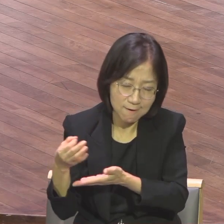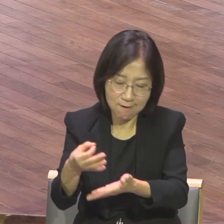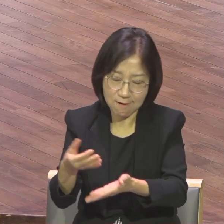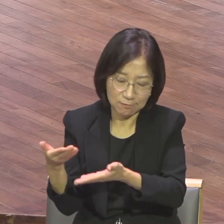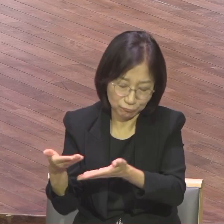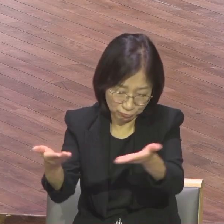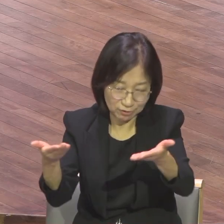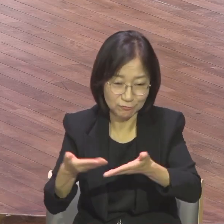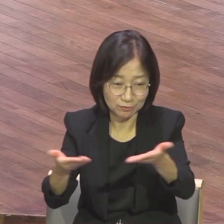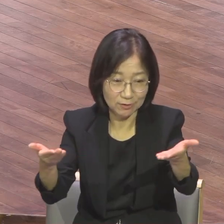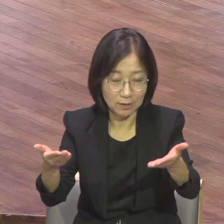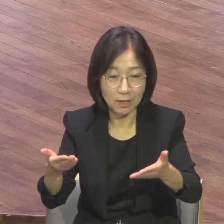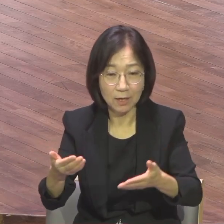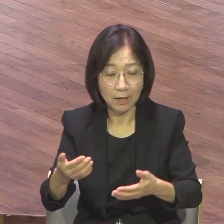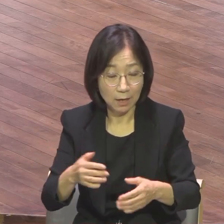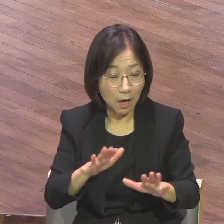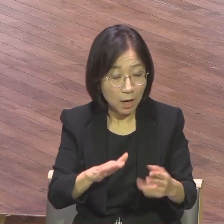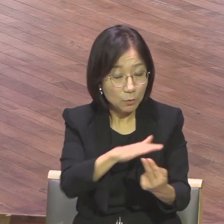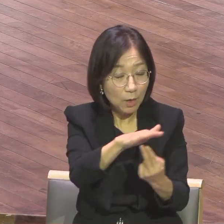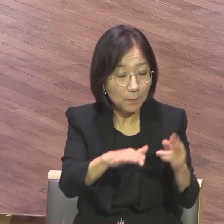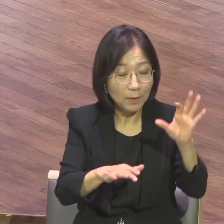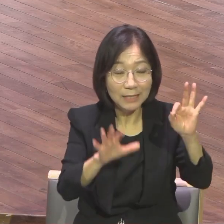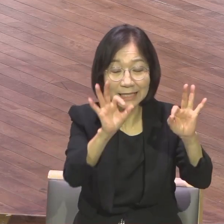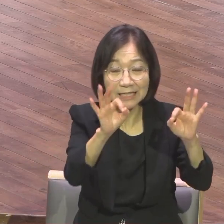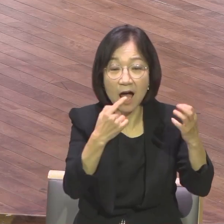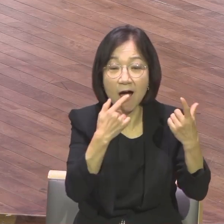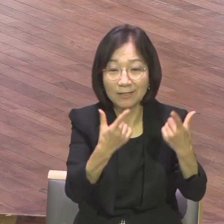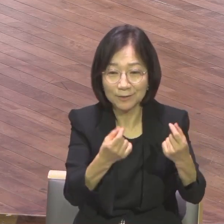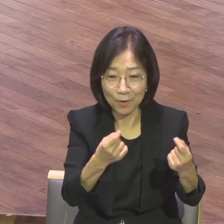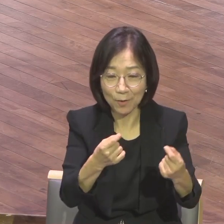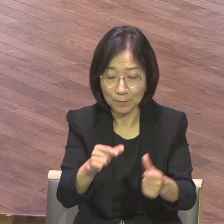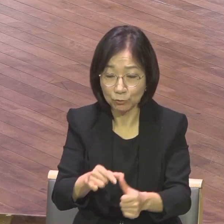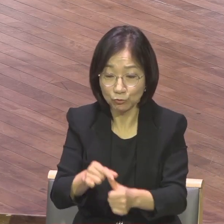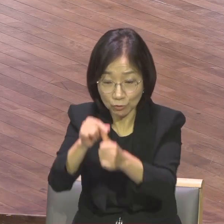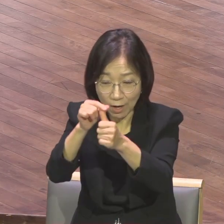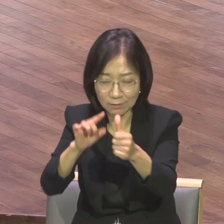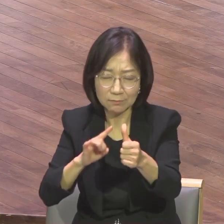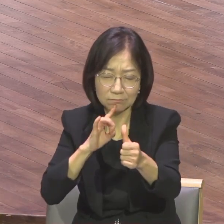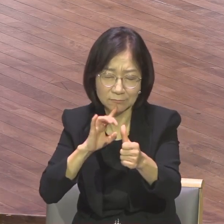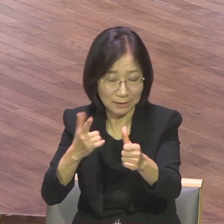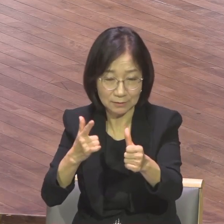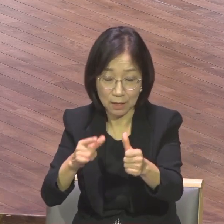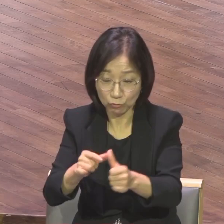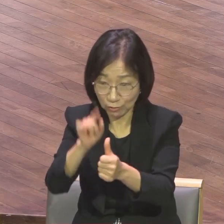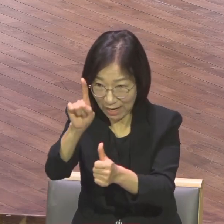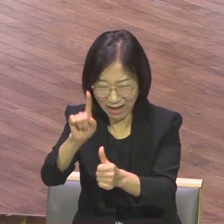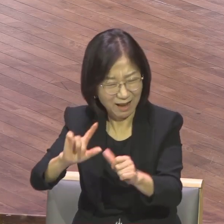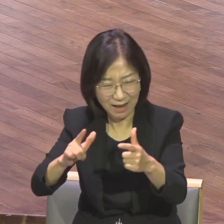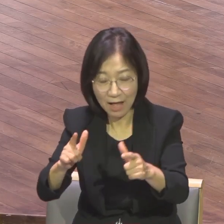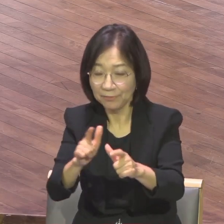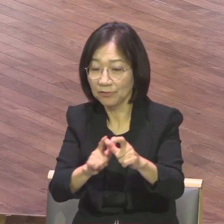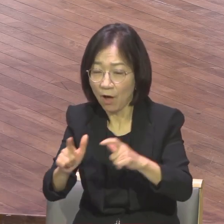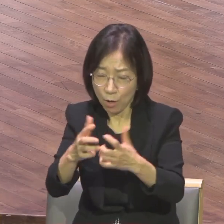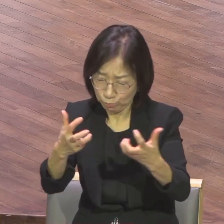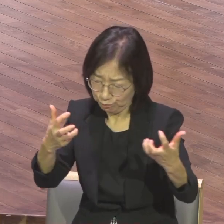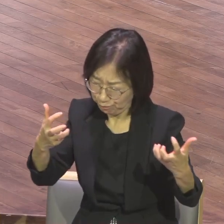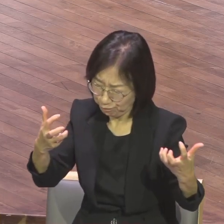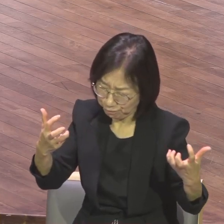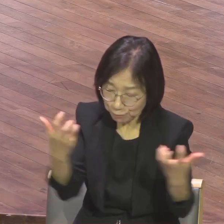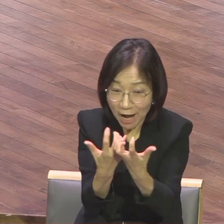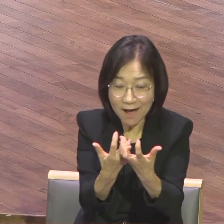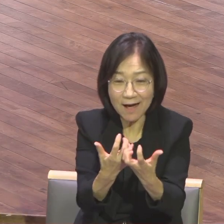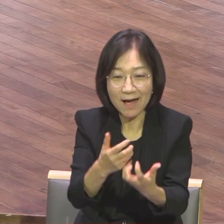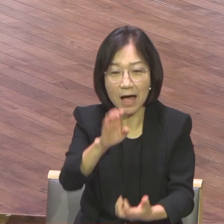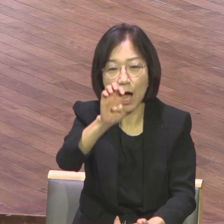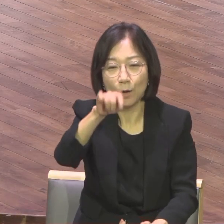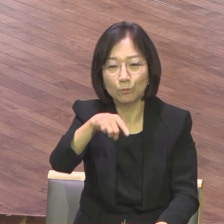생명을 얻게 하고 더 풍성히 하며 구원 얻게 하고 그냥 구원 얻는 수준에서 머무는 그런 실패한 가난한 삶이 아니라